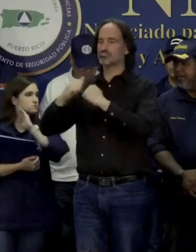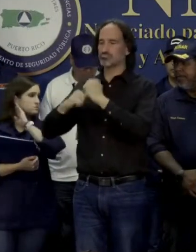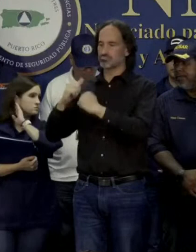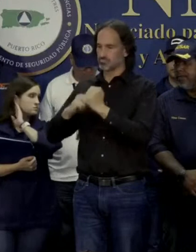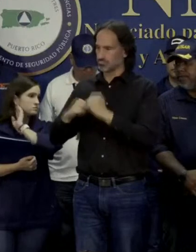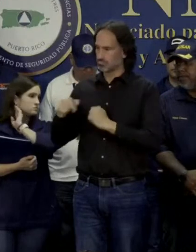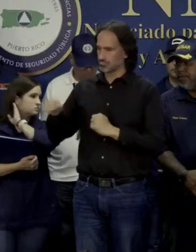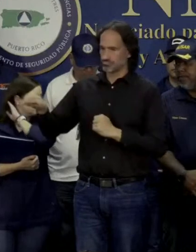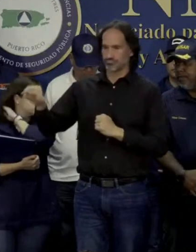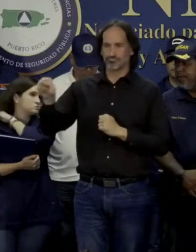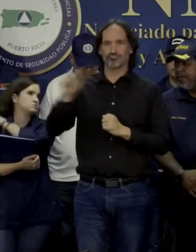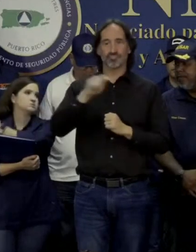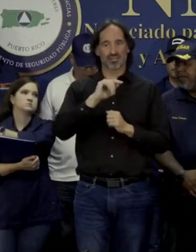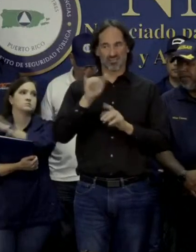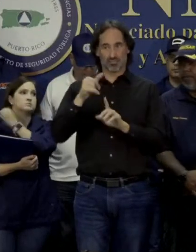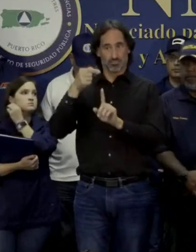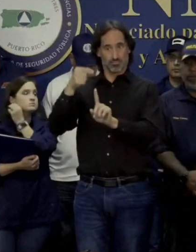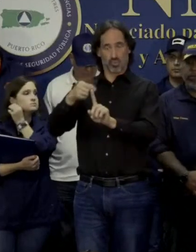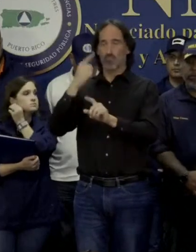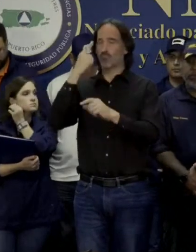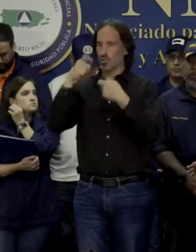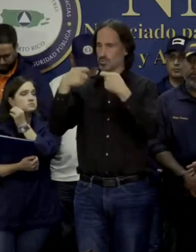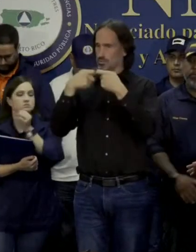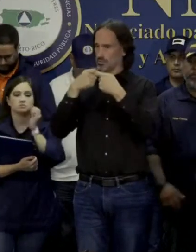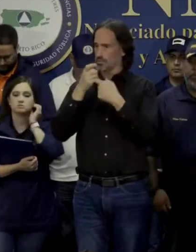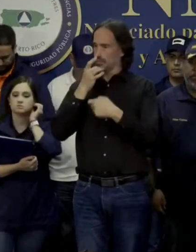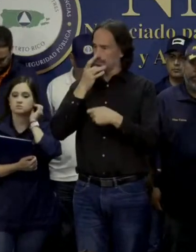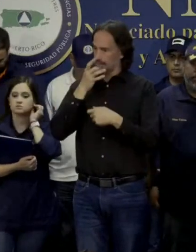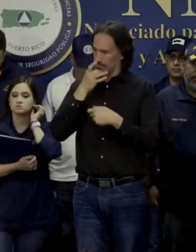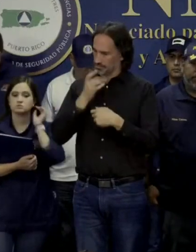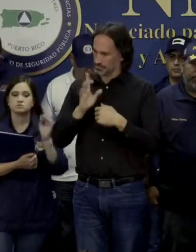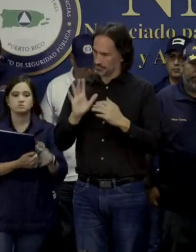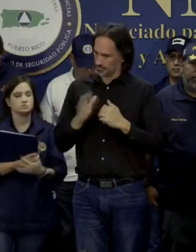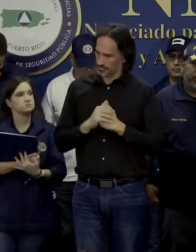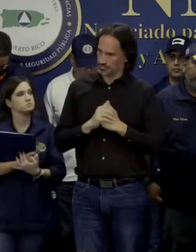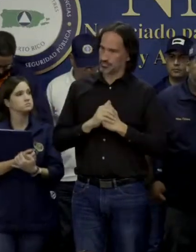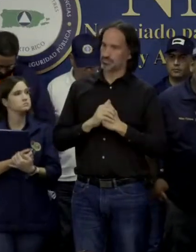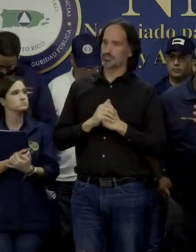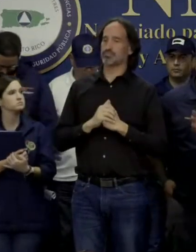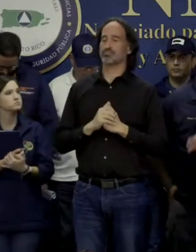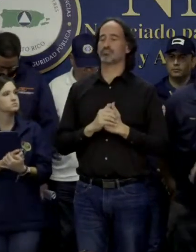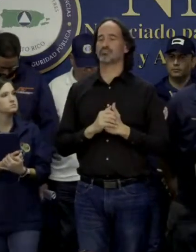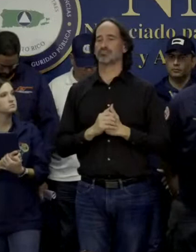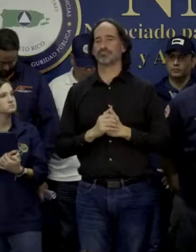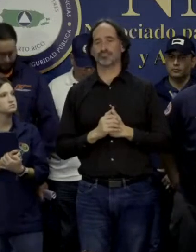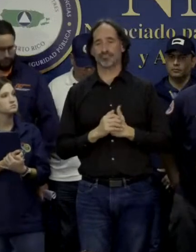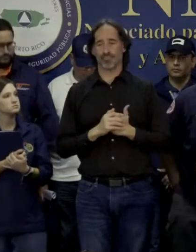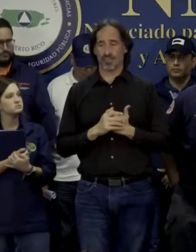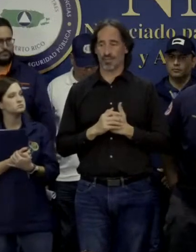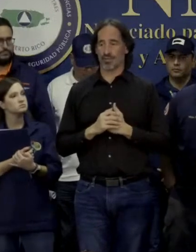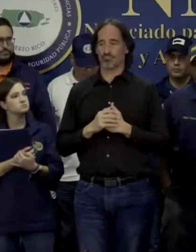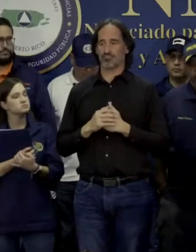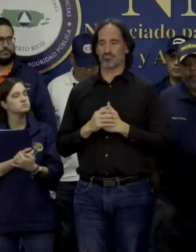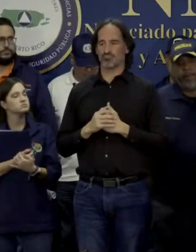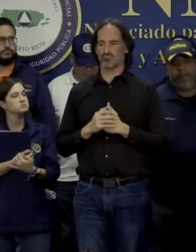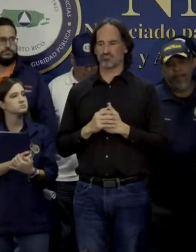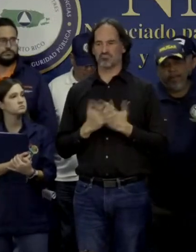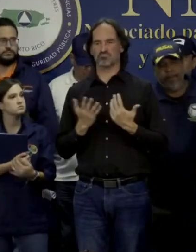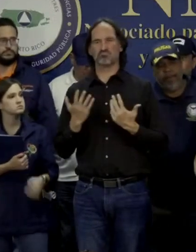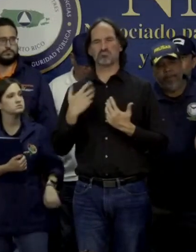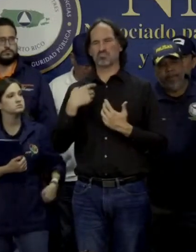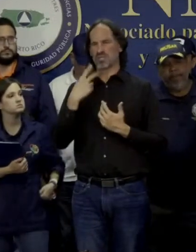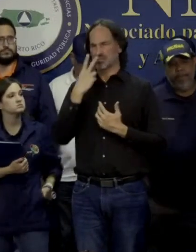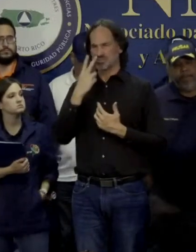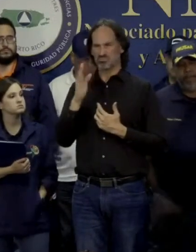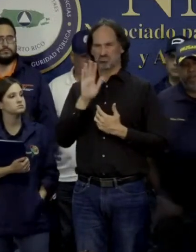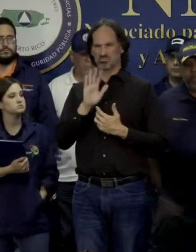Esa reconstrucción se tiene que agilizar, pero yo lo que he visto, yo diría en los últimos 6-7 meses,